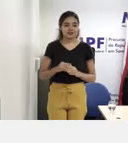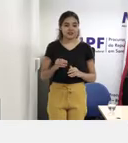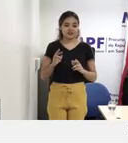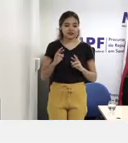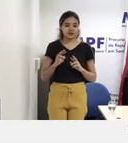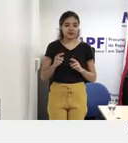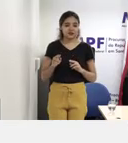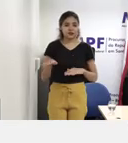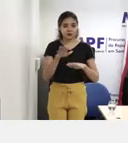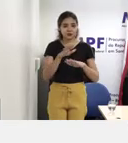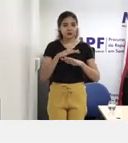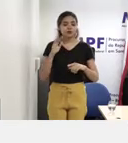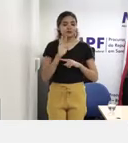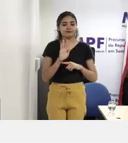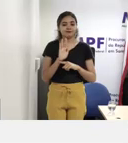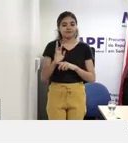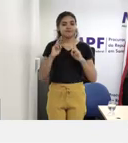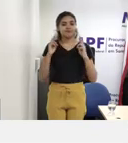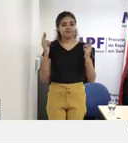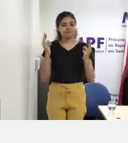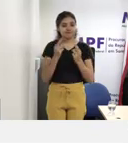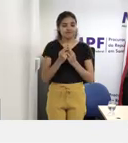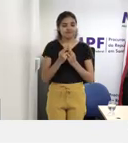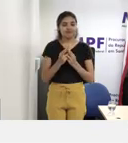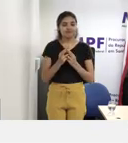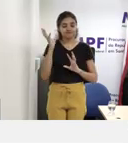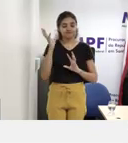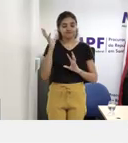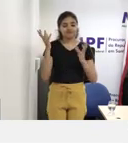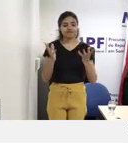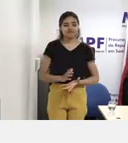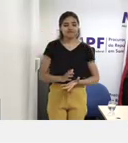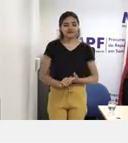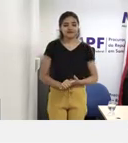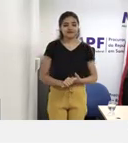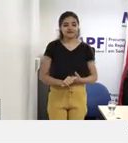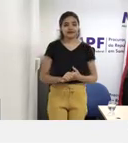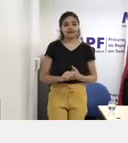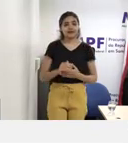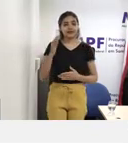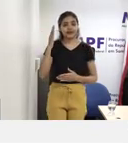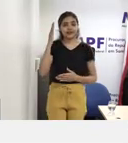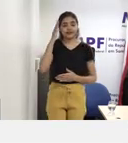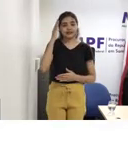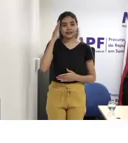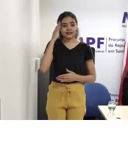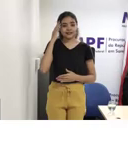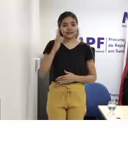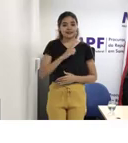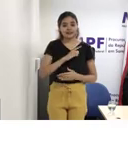saibam que as instituições que estão no Fronte aí né nesse combate ela é apenas uma peça do